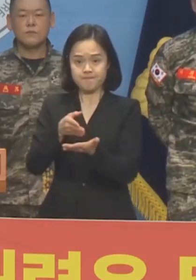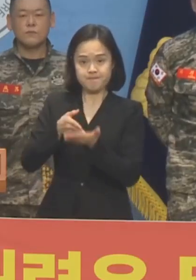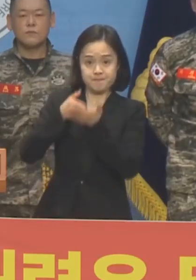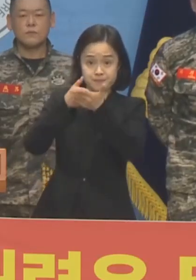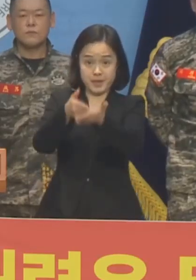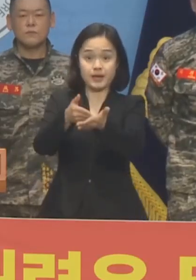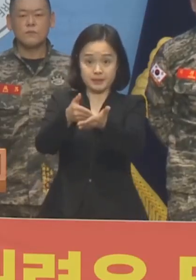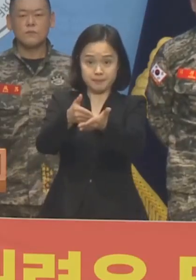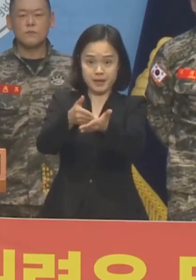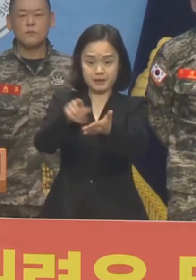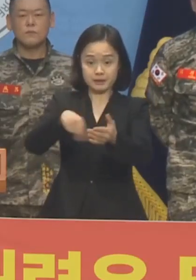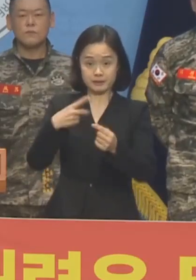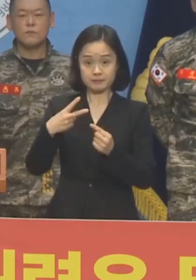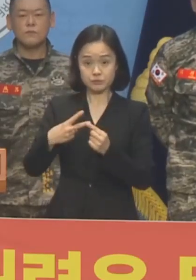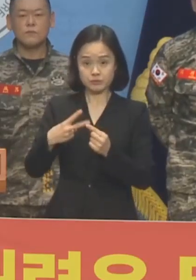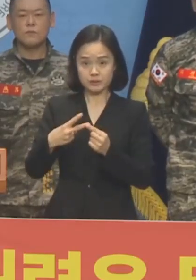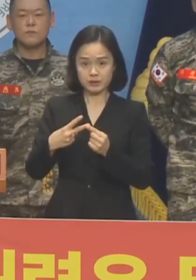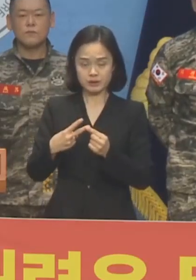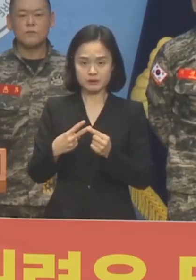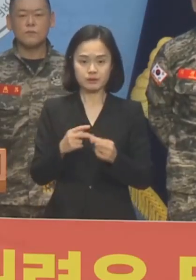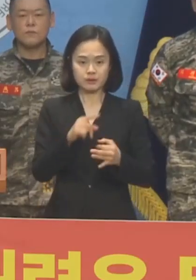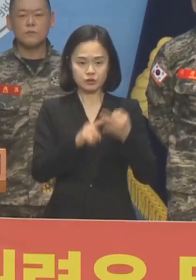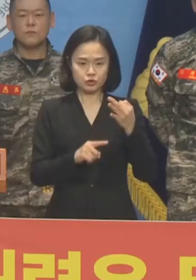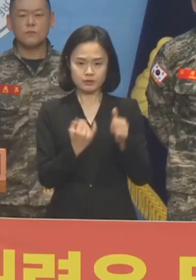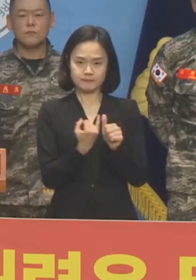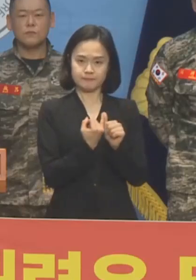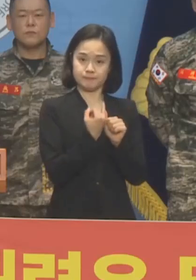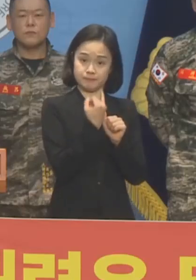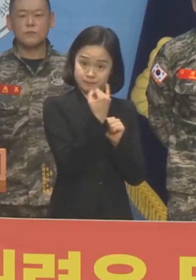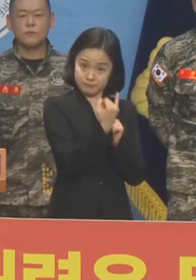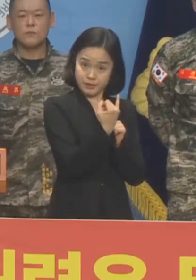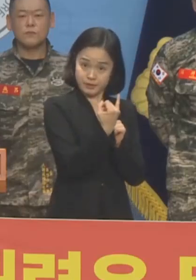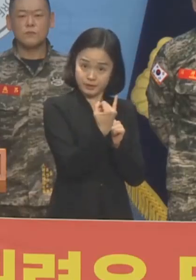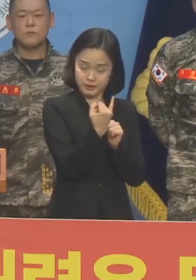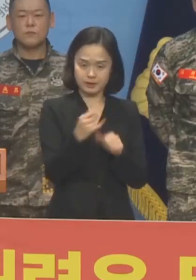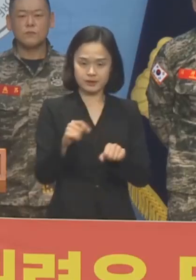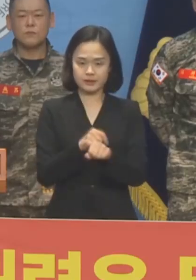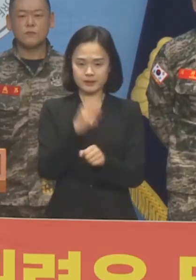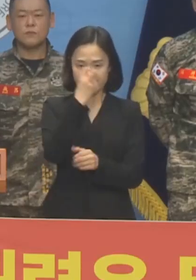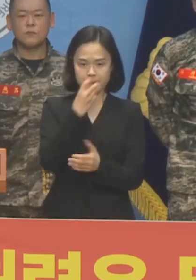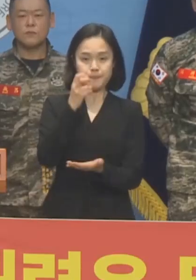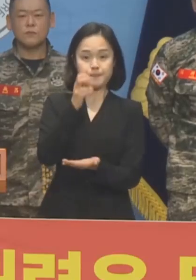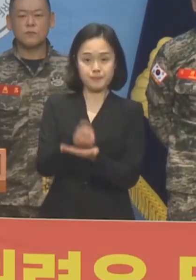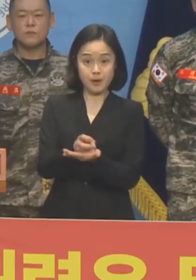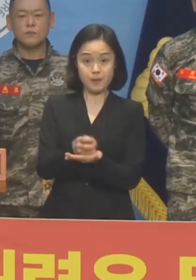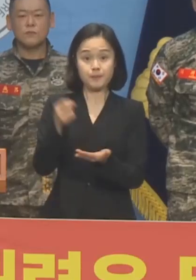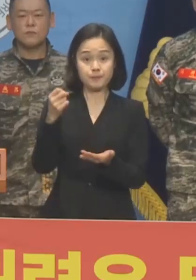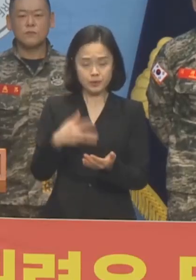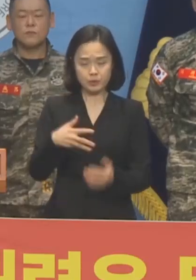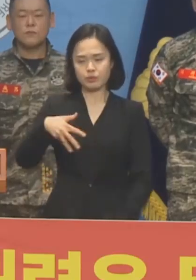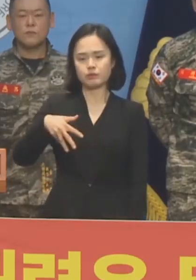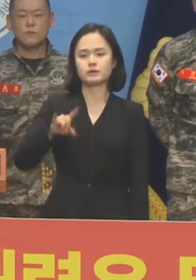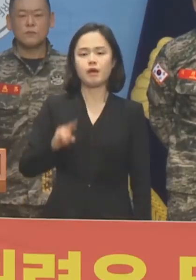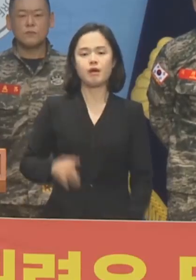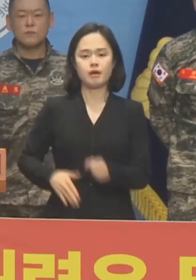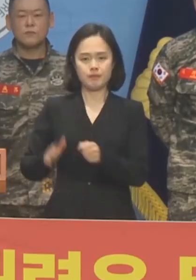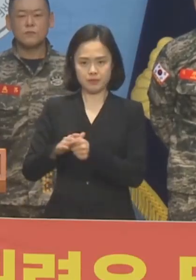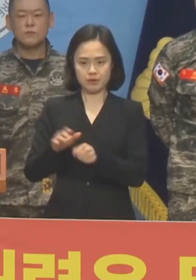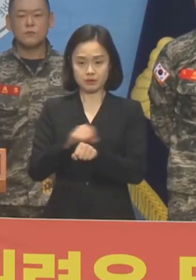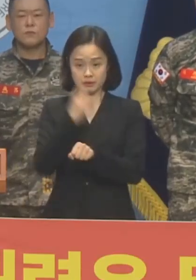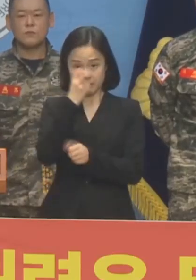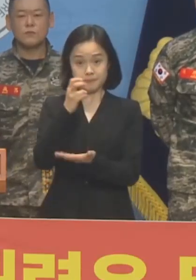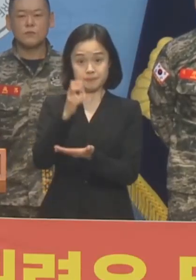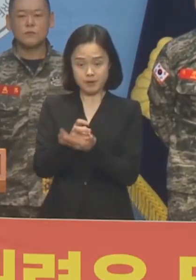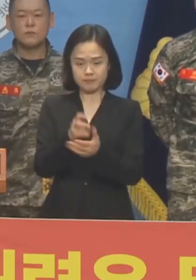김건희 특검법과 최혜병 특검법은 우리 국회가 책임지고